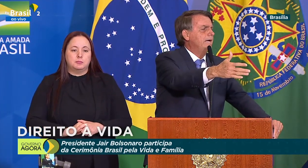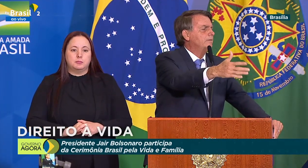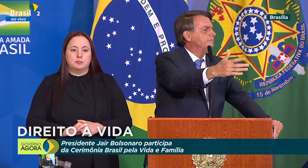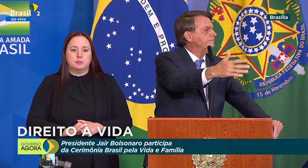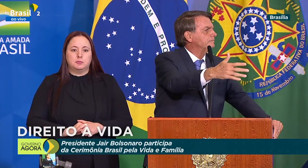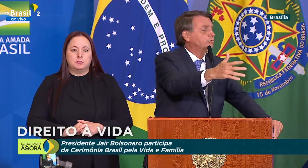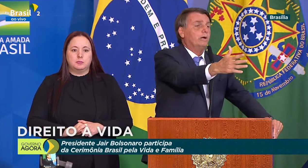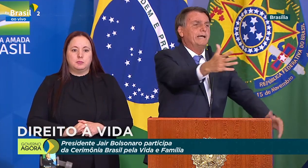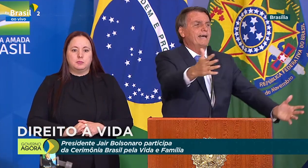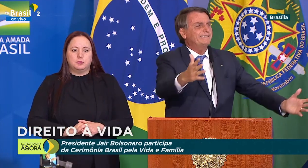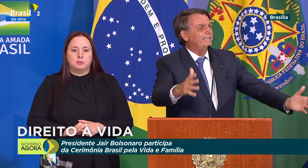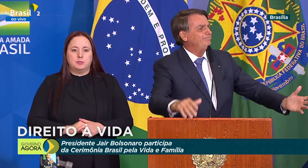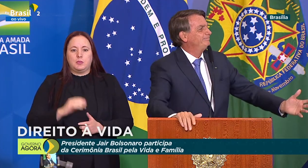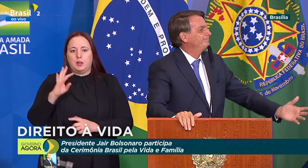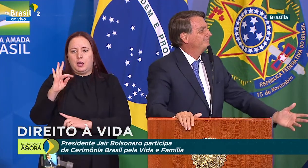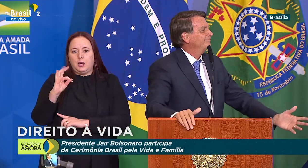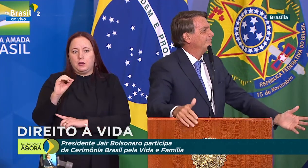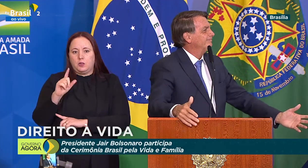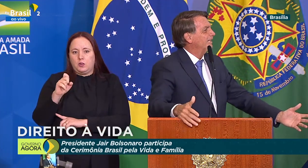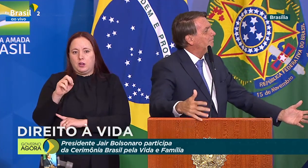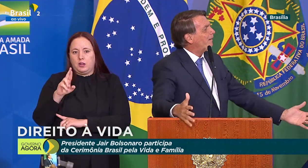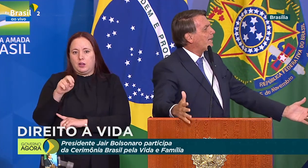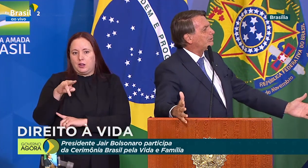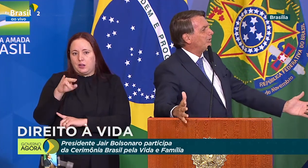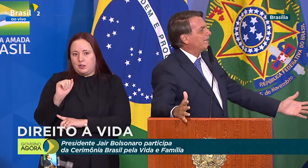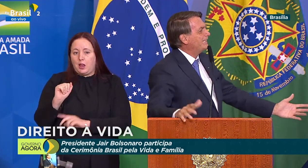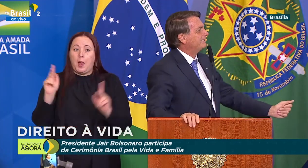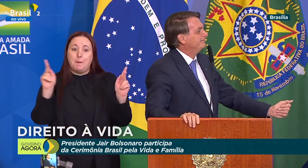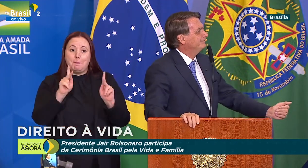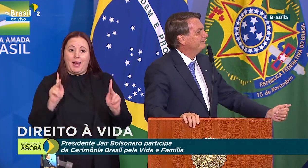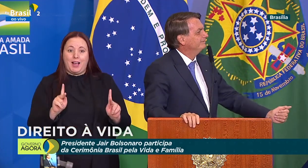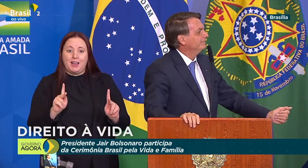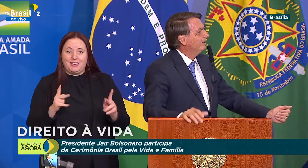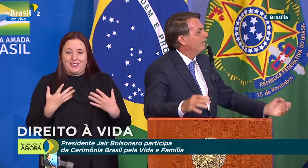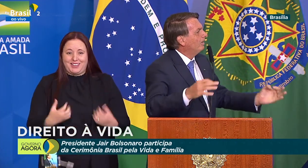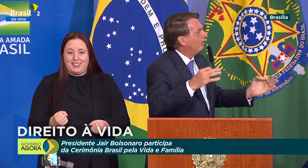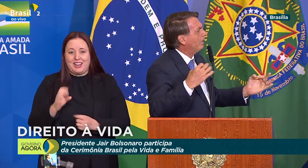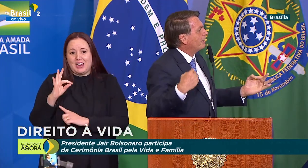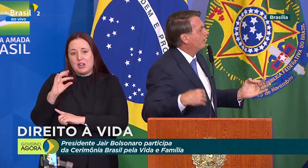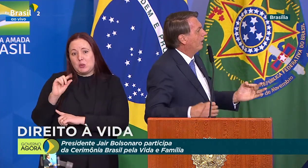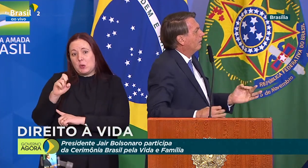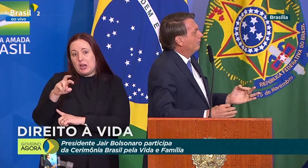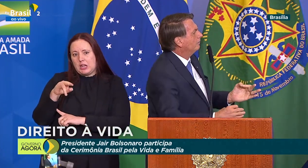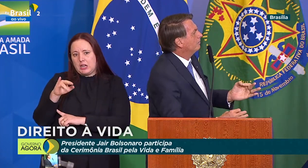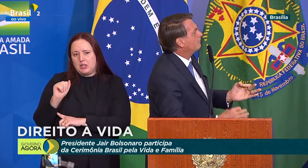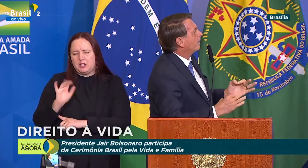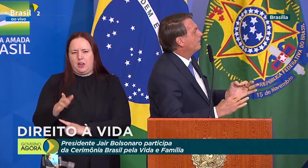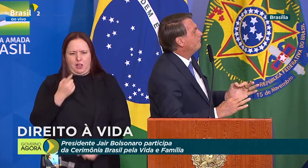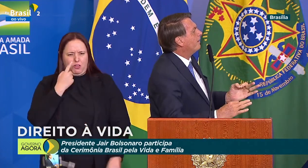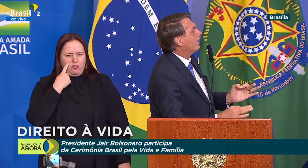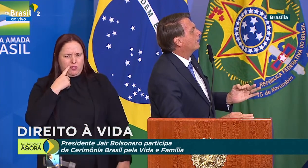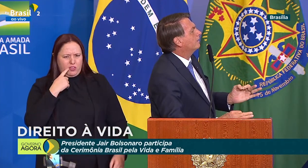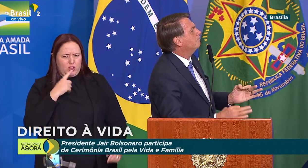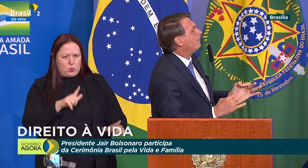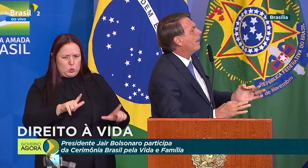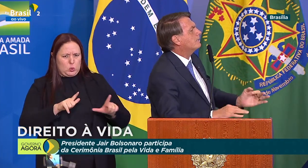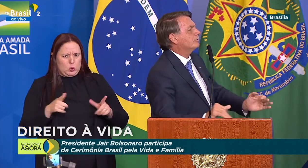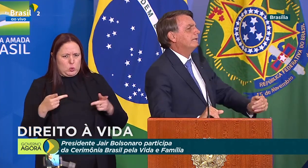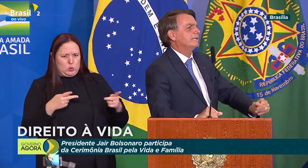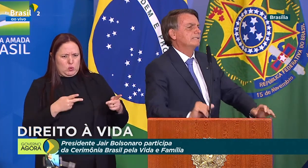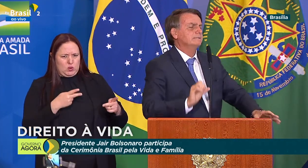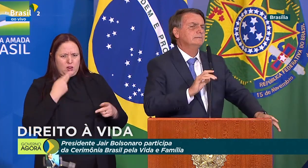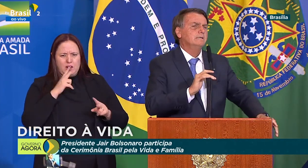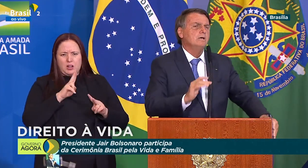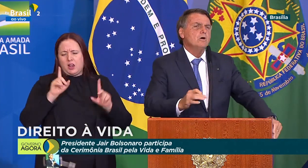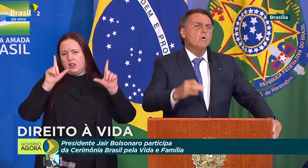passo não tolerância paz e tolerância Olha só o saquinho fala